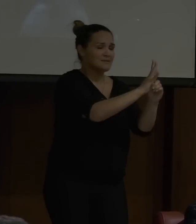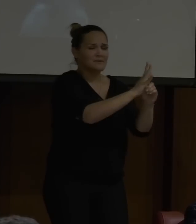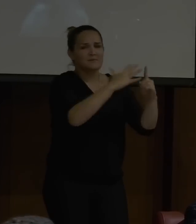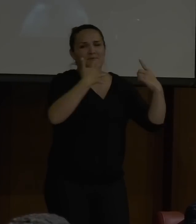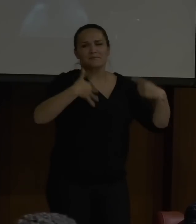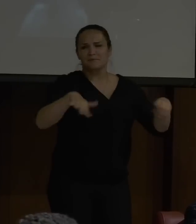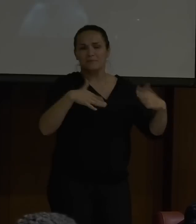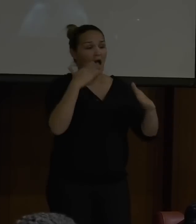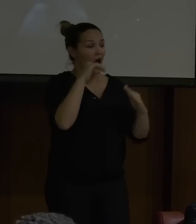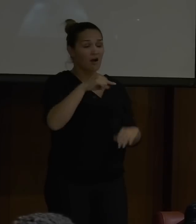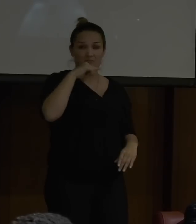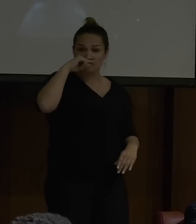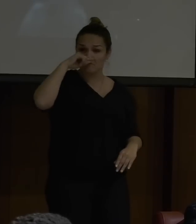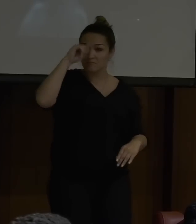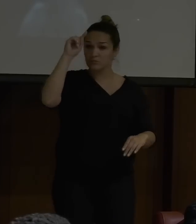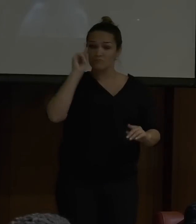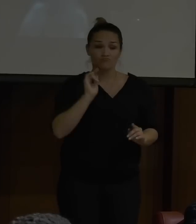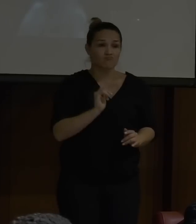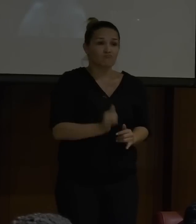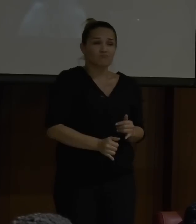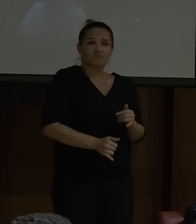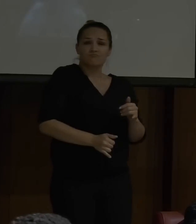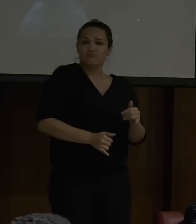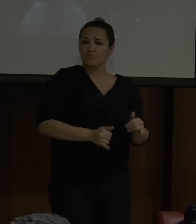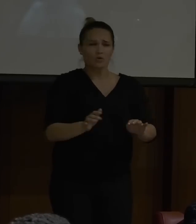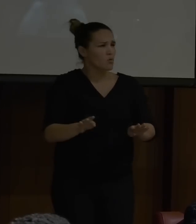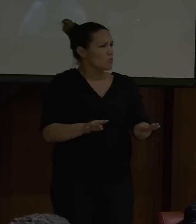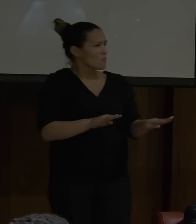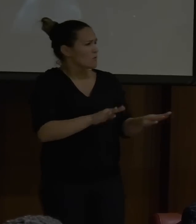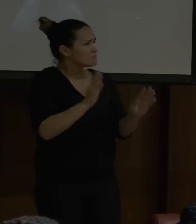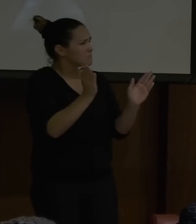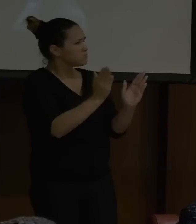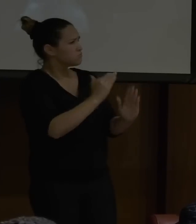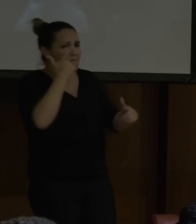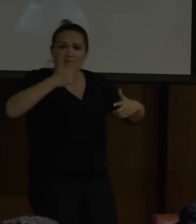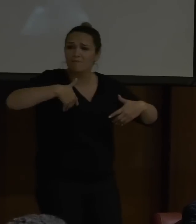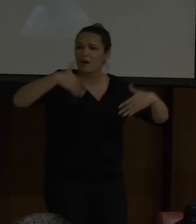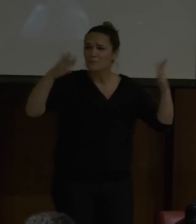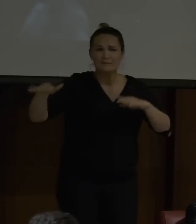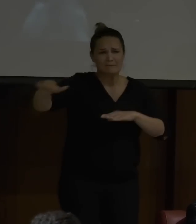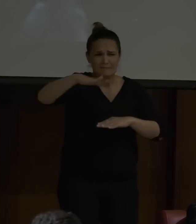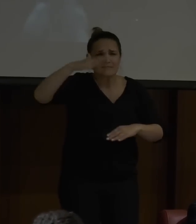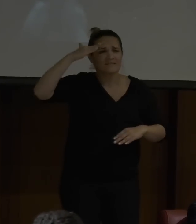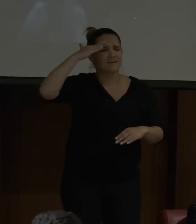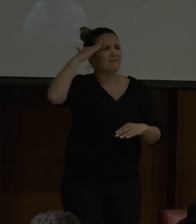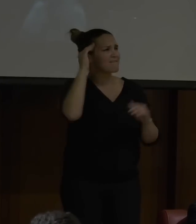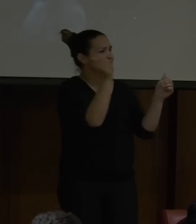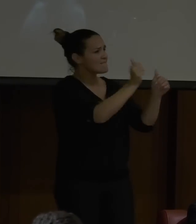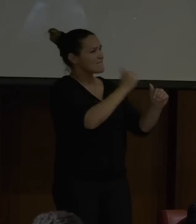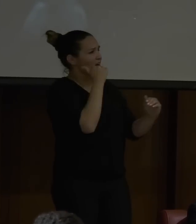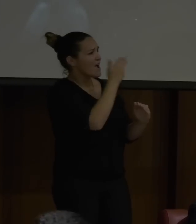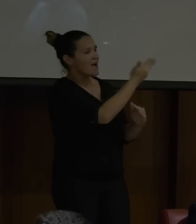Es elegante, todos la admiran, en su tierra tiene fama. Cuando